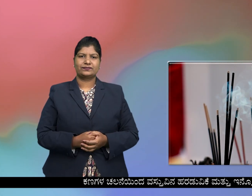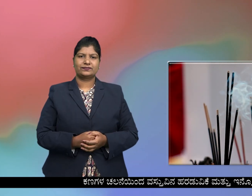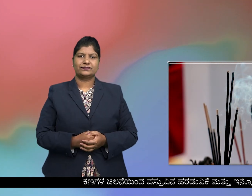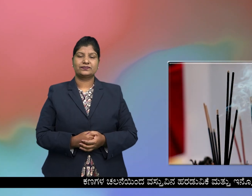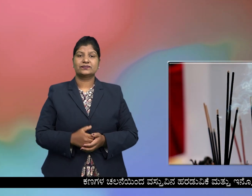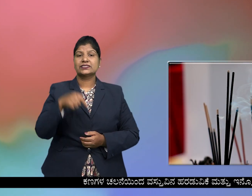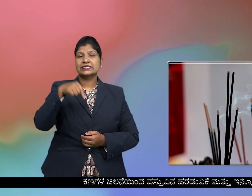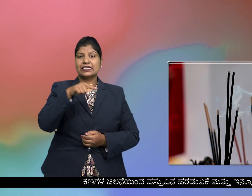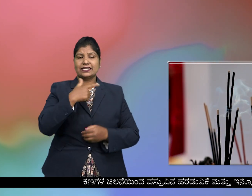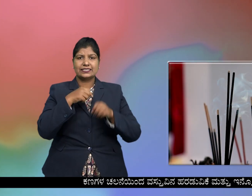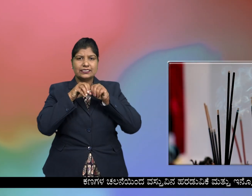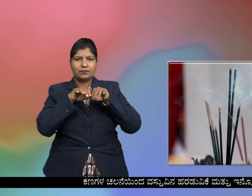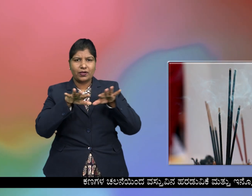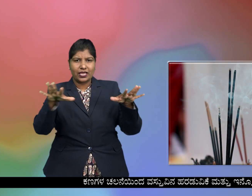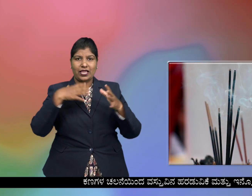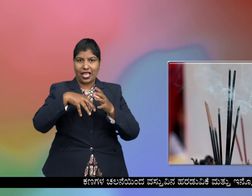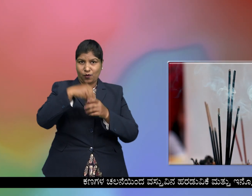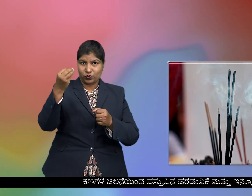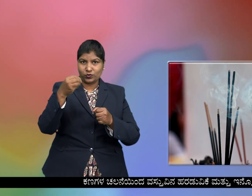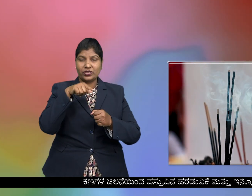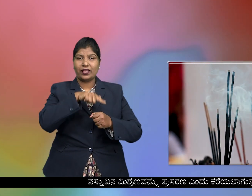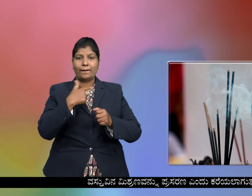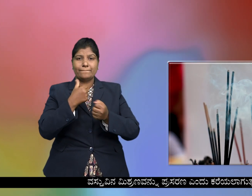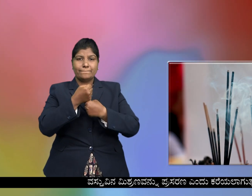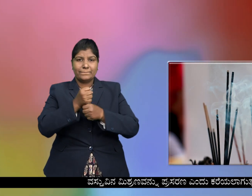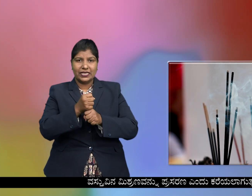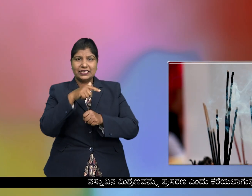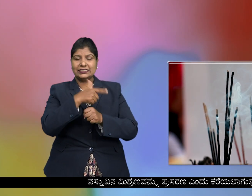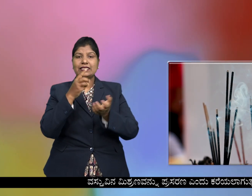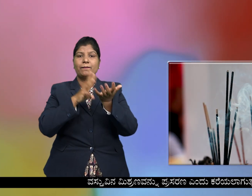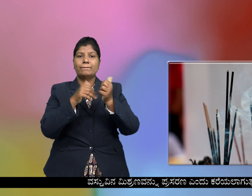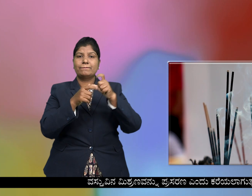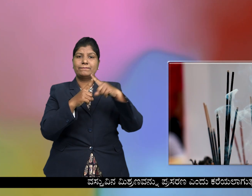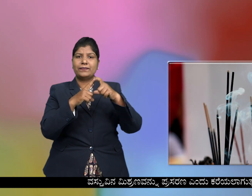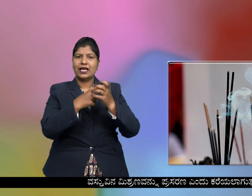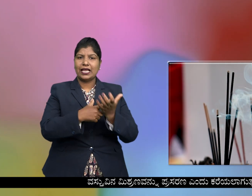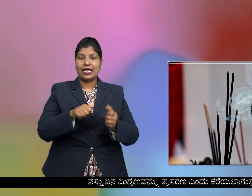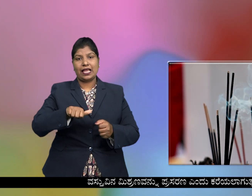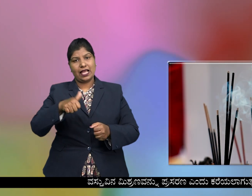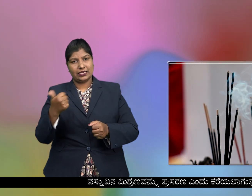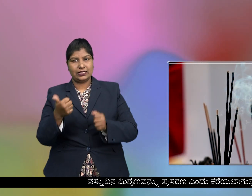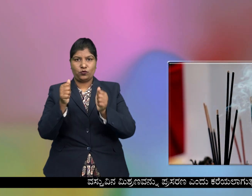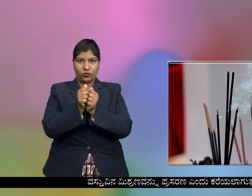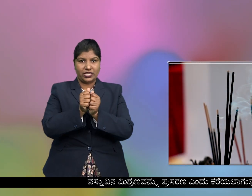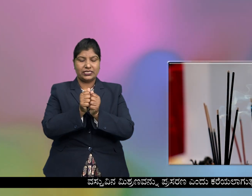ಕಣಗಳ ಚಲನೆಯಿಂದ ವಸ್ತುವಿನ ಹರಡುವಿಕೆ ಮತ್ತು ಇನ್ನೊಂದು ವಸ್ತುವಿನ ಮಿಶ್ರಣವನ್ನ ಪ್ರಸರಣ ಅಂತ ಕರಿತೇವೆ.